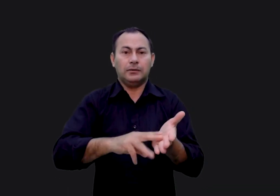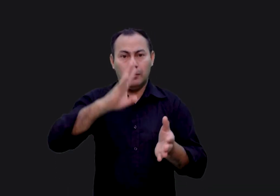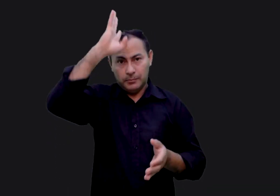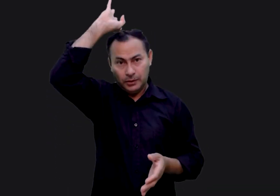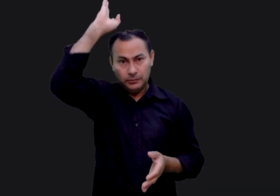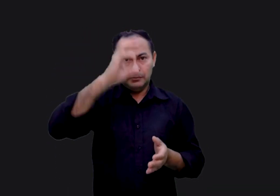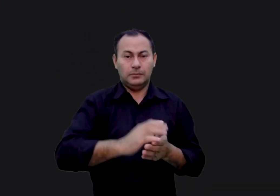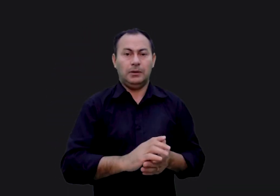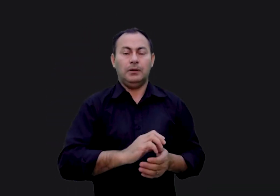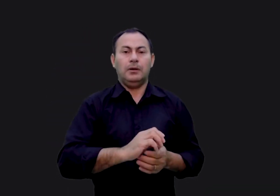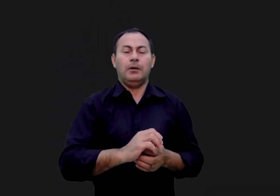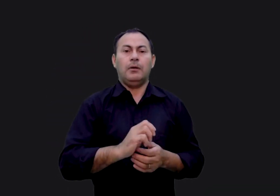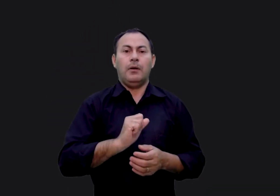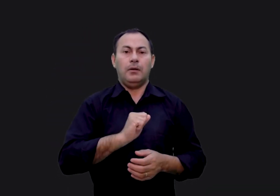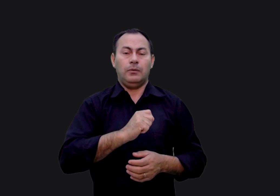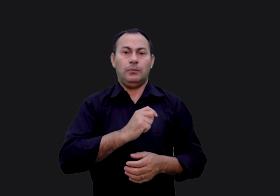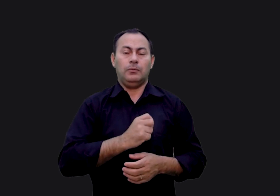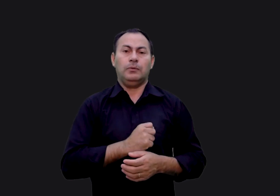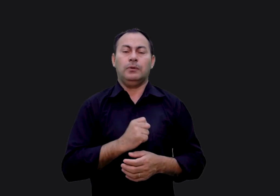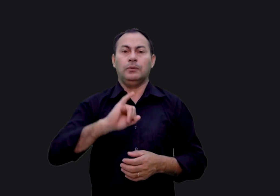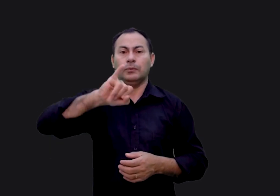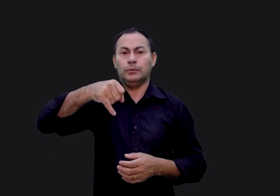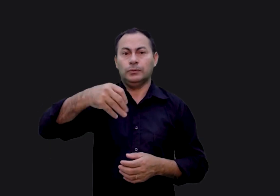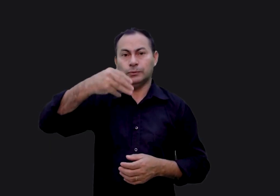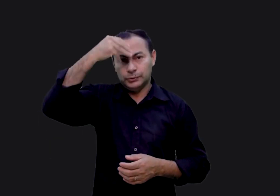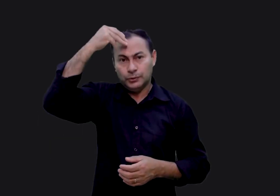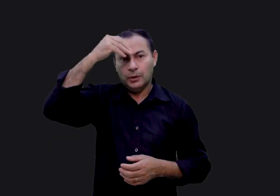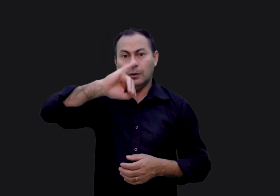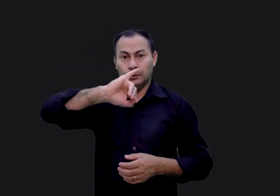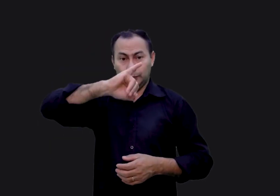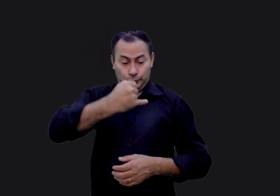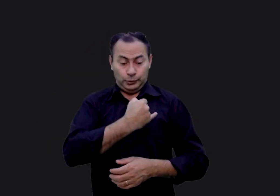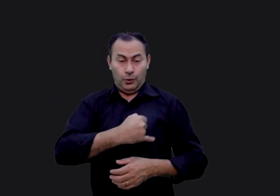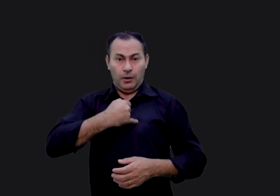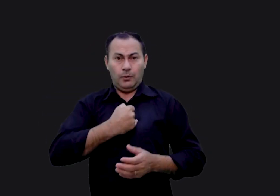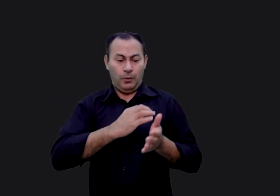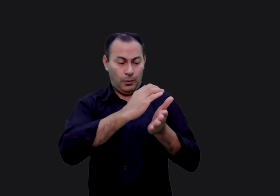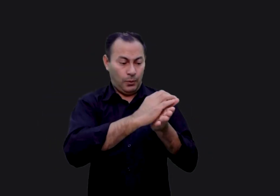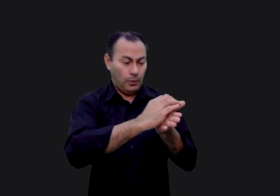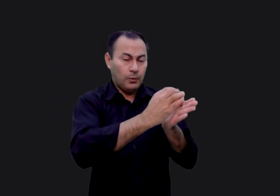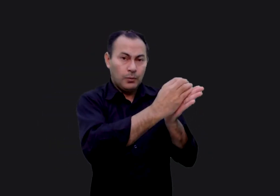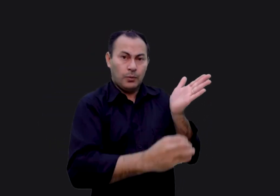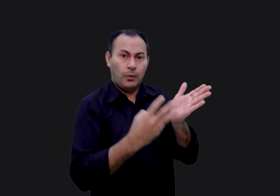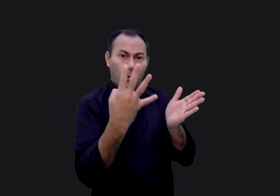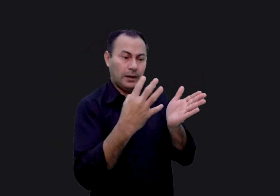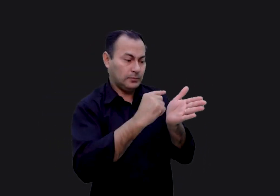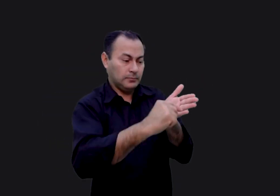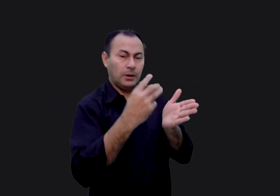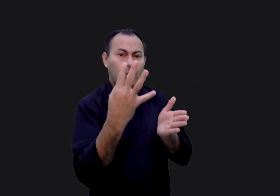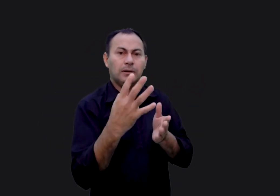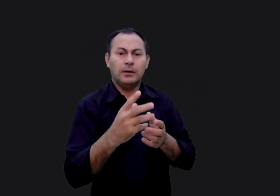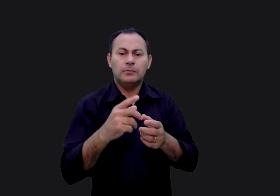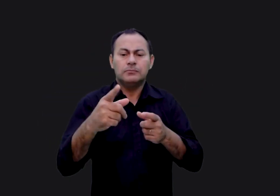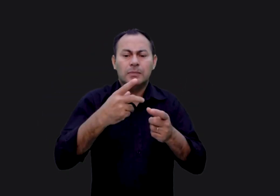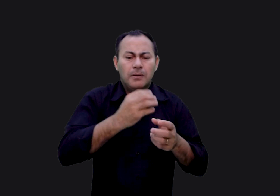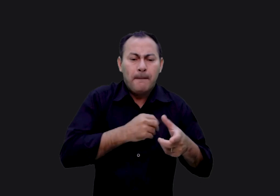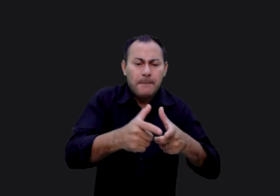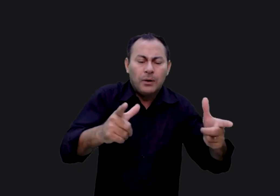aos Romanos. O apóstolo João afirma em 1 João 4:4, aquele que está em vocês é maior do que aquele que está no mundo.